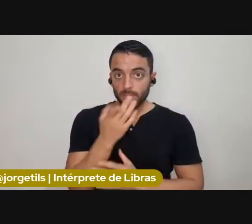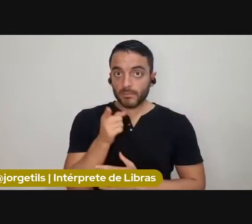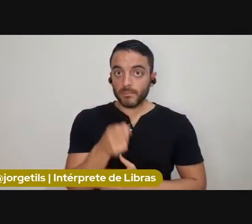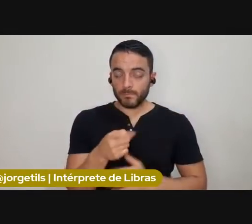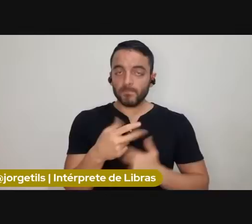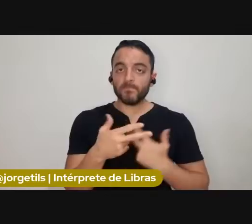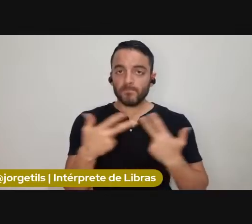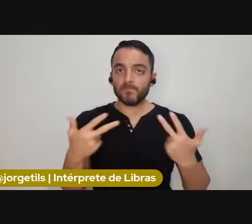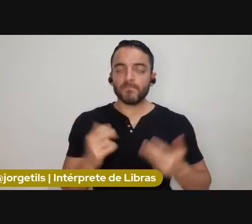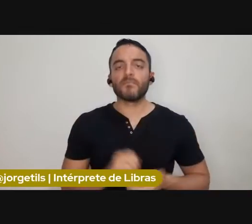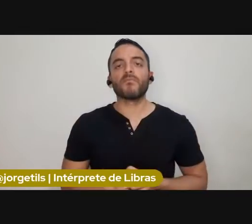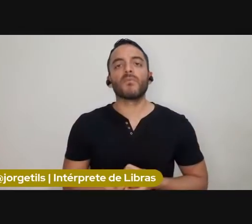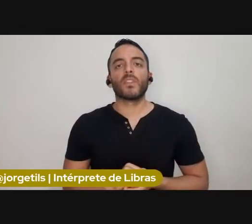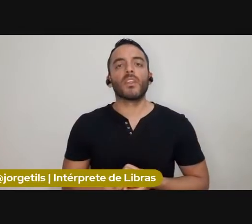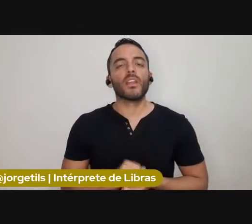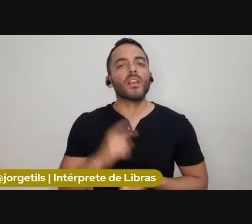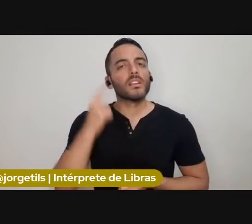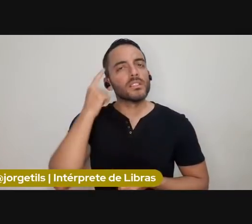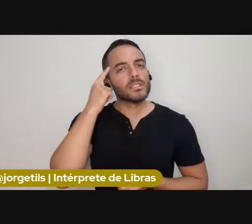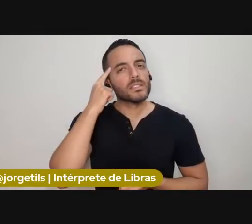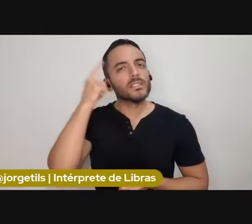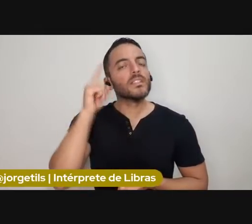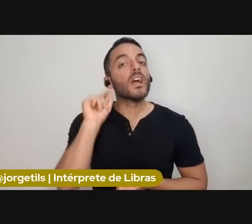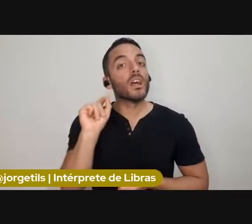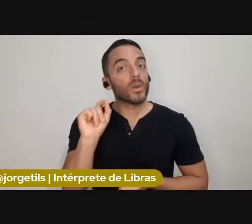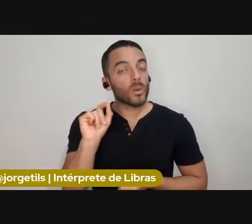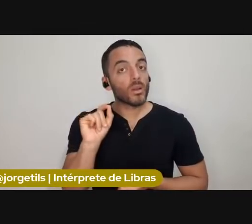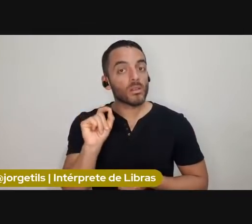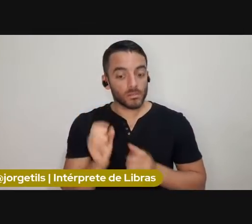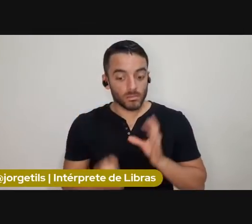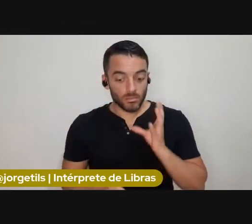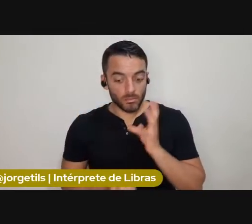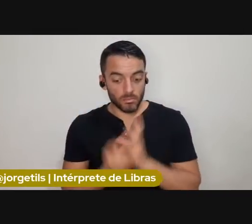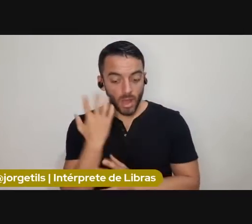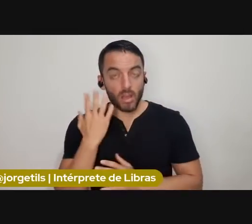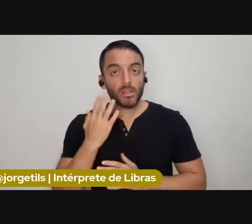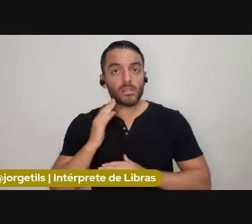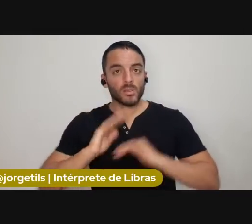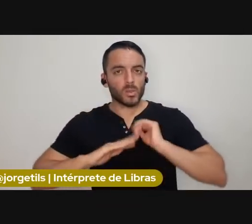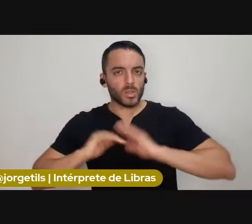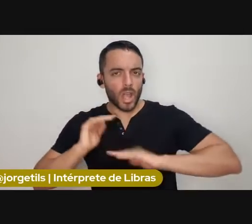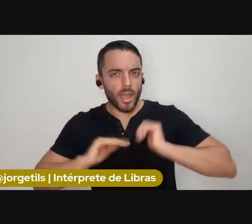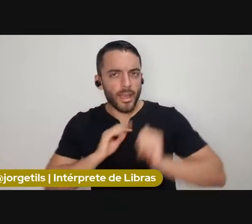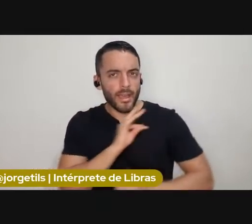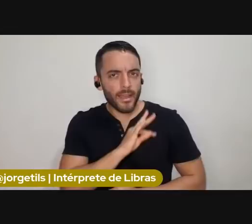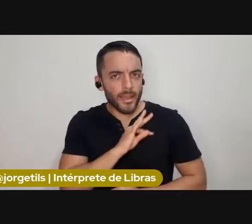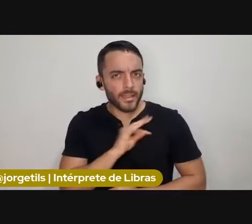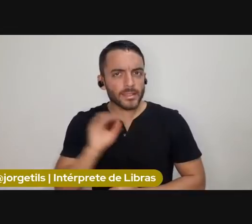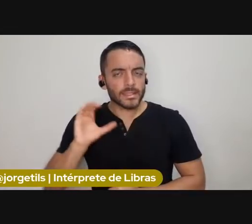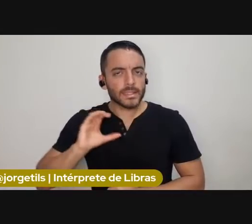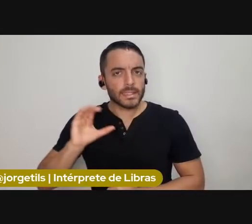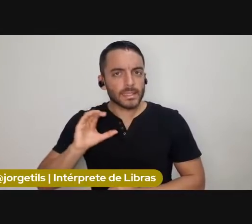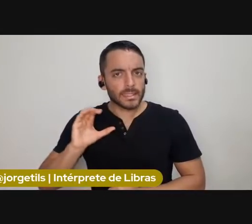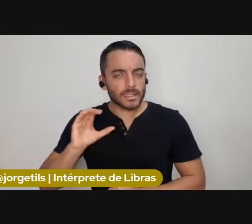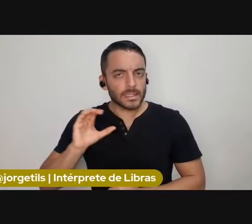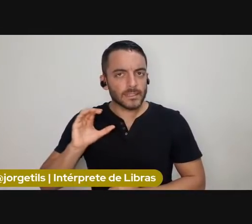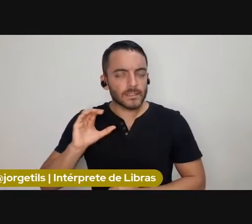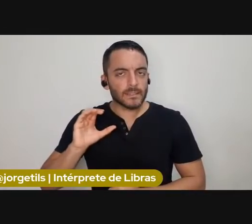Então, essa ideia da criação técnica, científica e do consequente